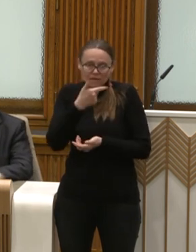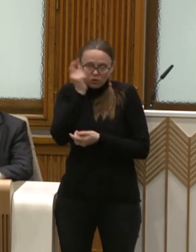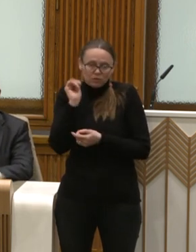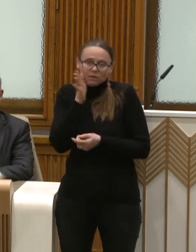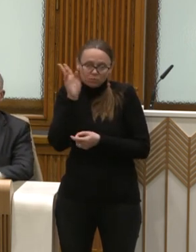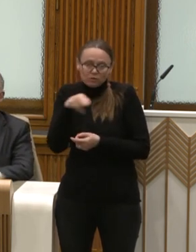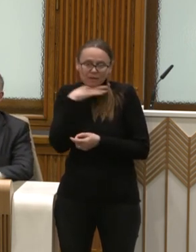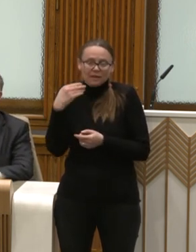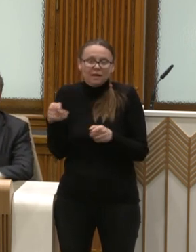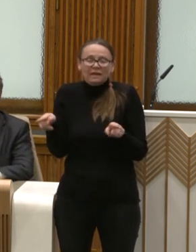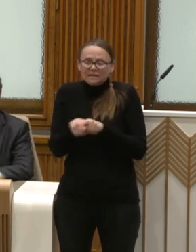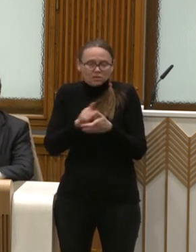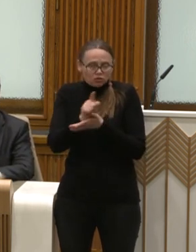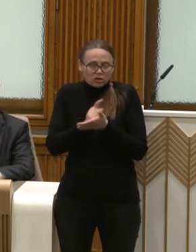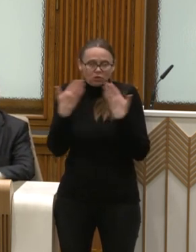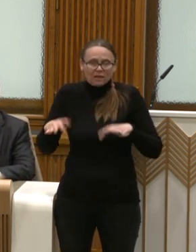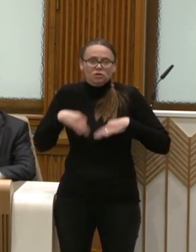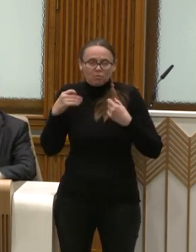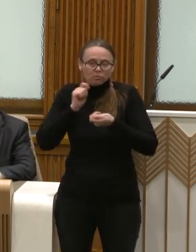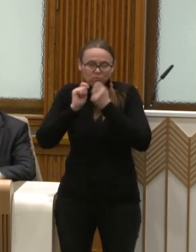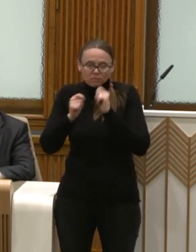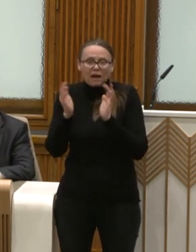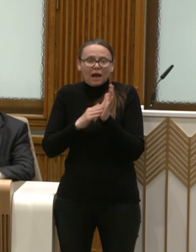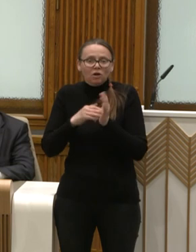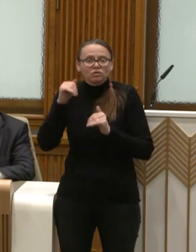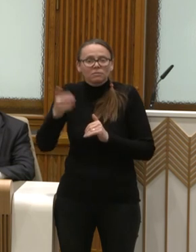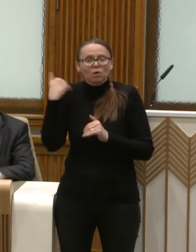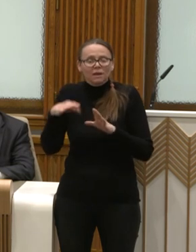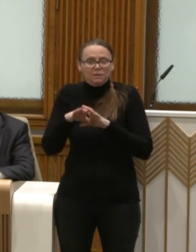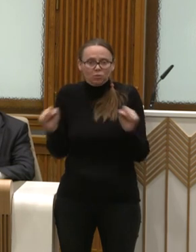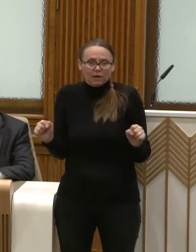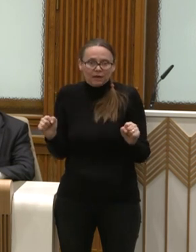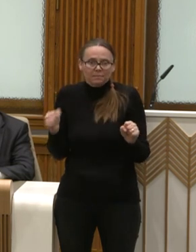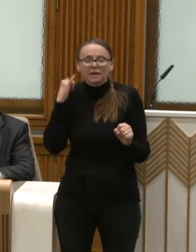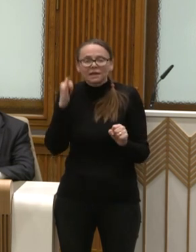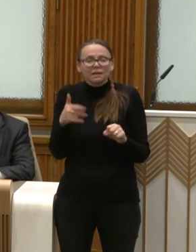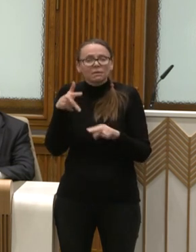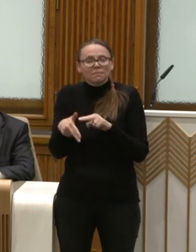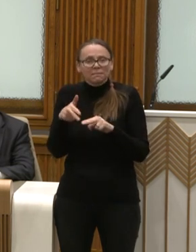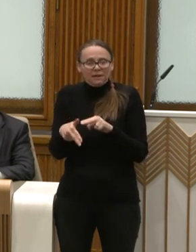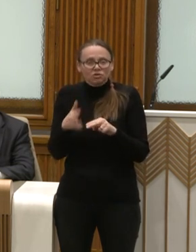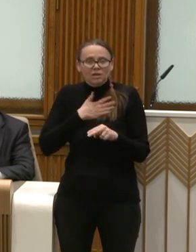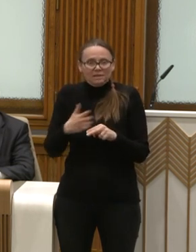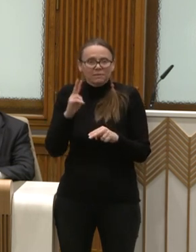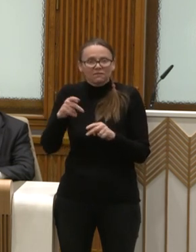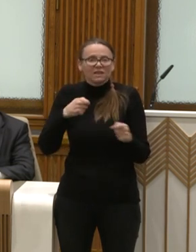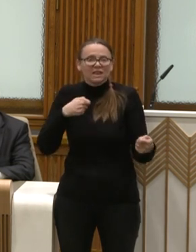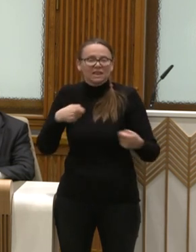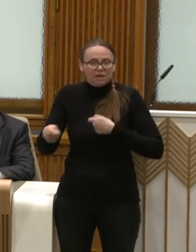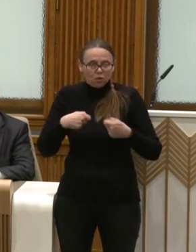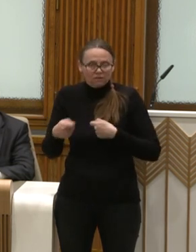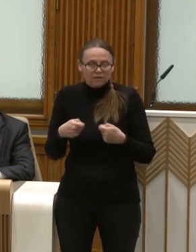pa seveda smo se že danes dopoldne pogovarjali o tem, kakšni bi morali biti ukrepi, da bi preprečili spet v